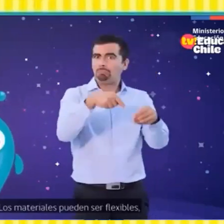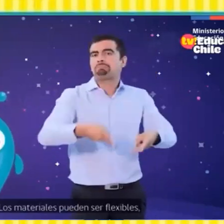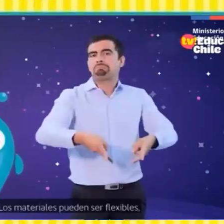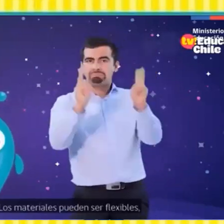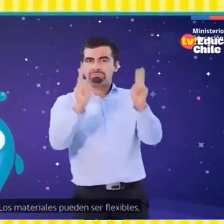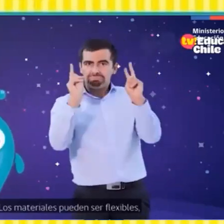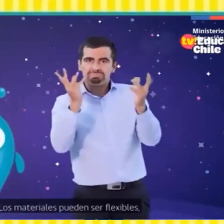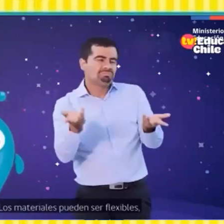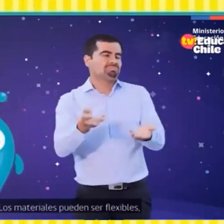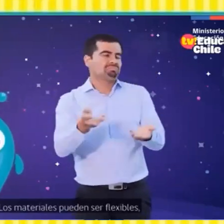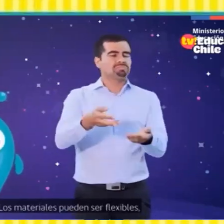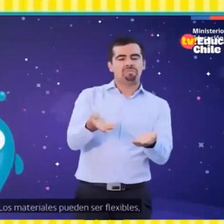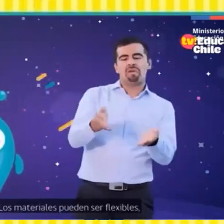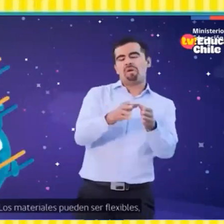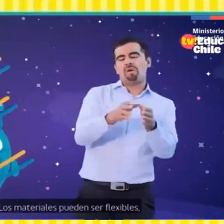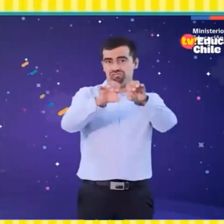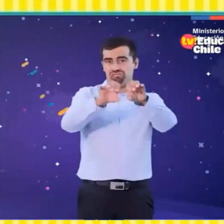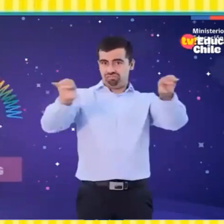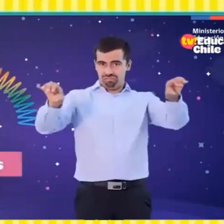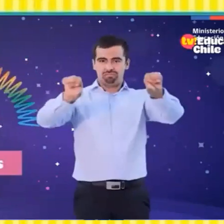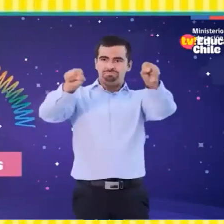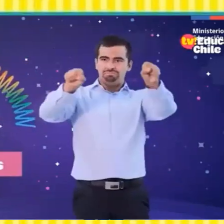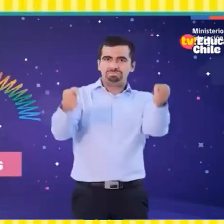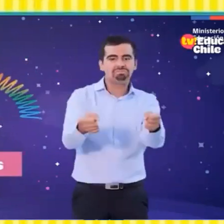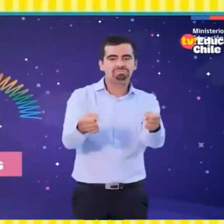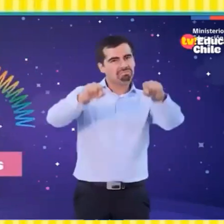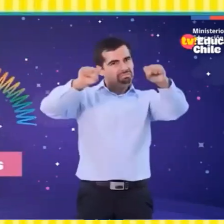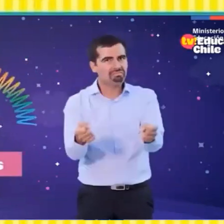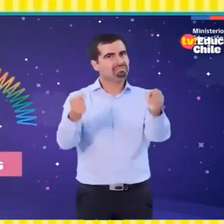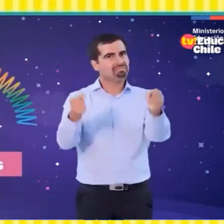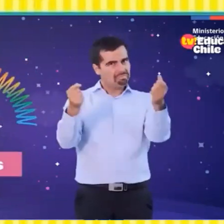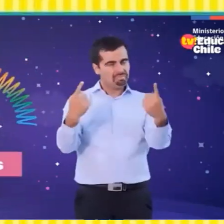Los materiales pueden ser flexibles,